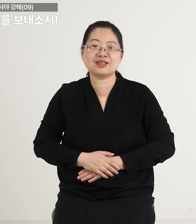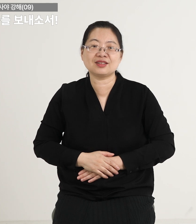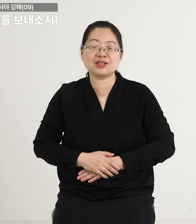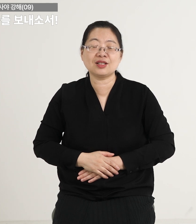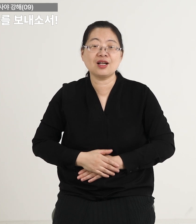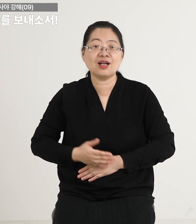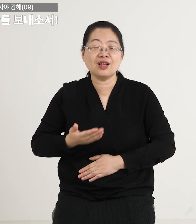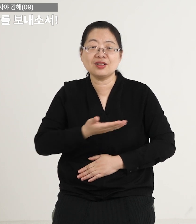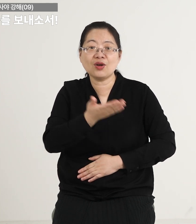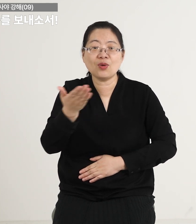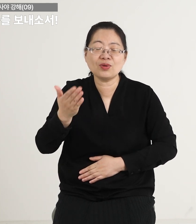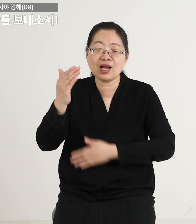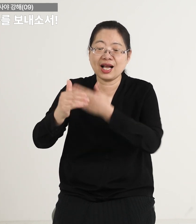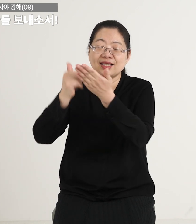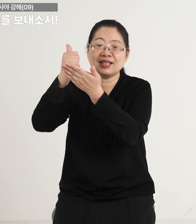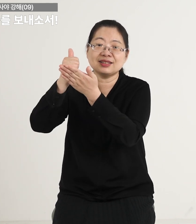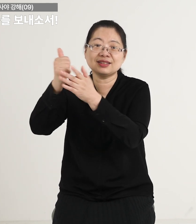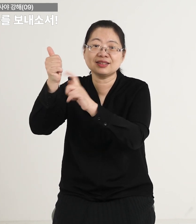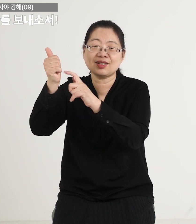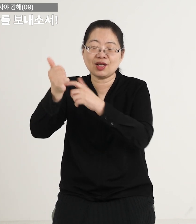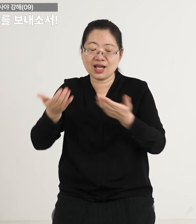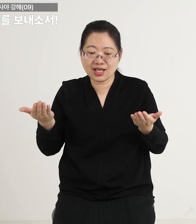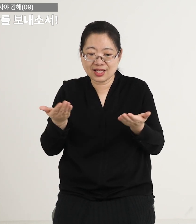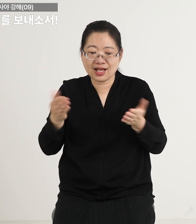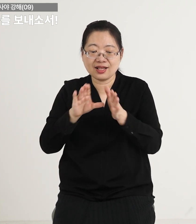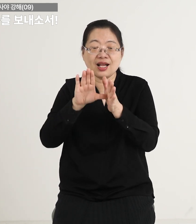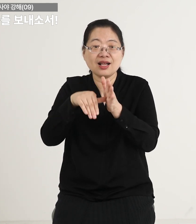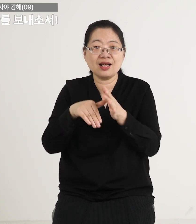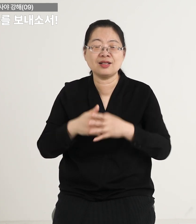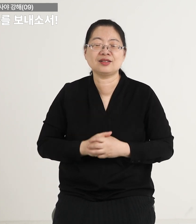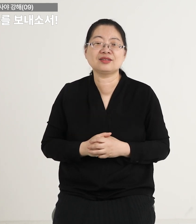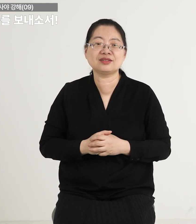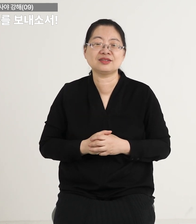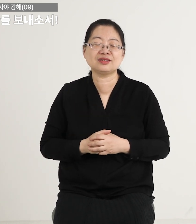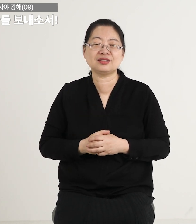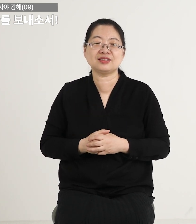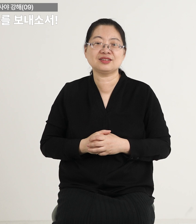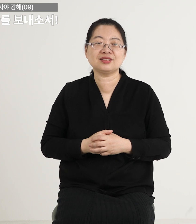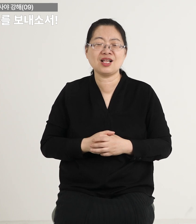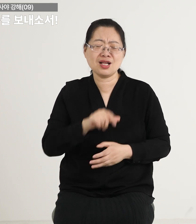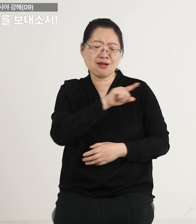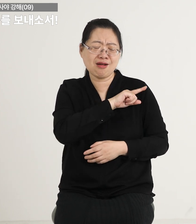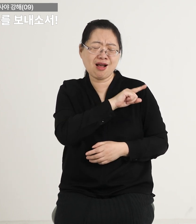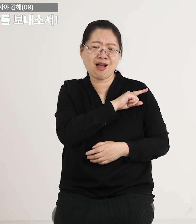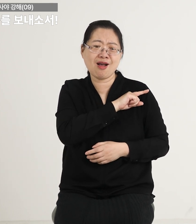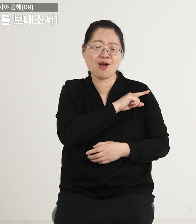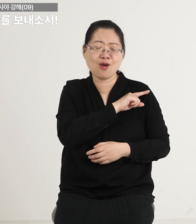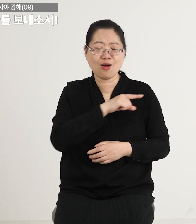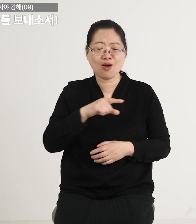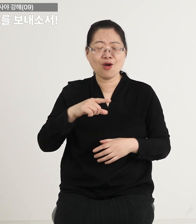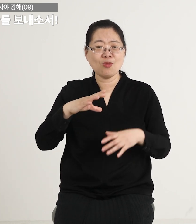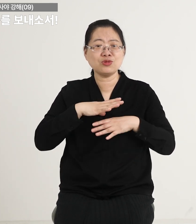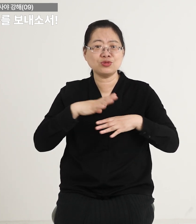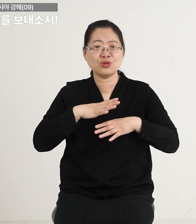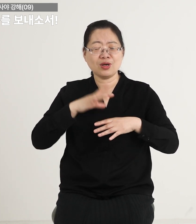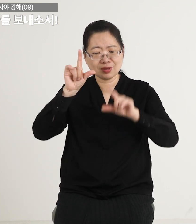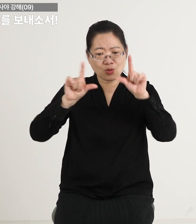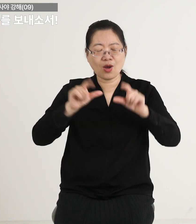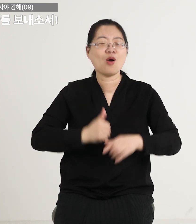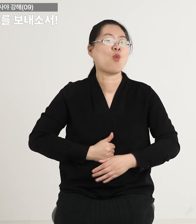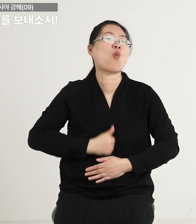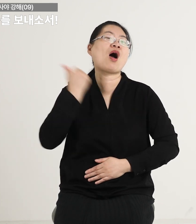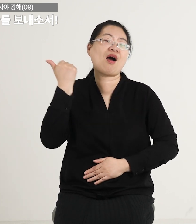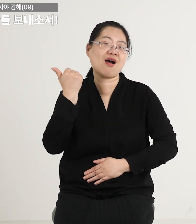여러분, 하나님의 일을 하는데 제일 무서운 태도가 화를 내는